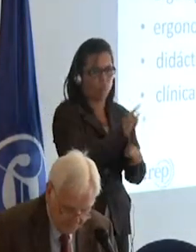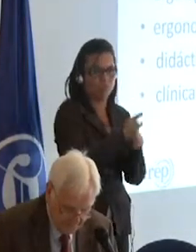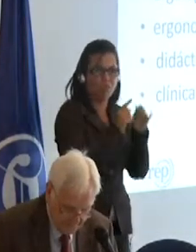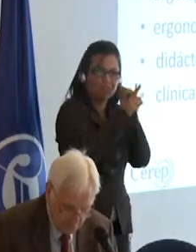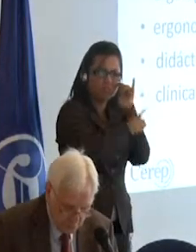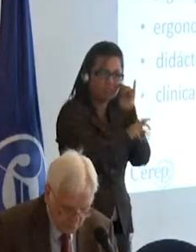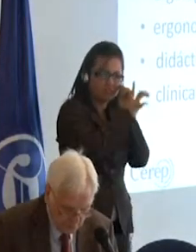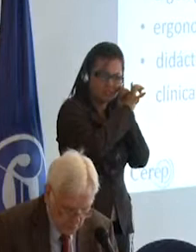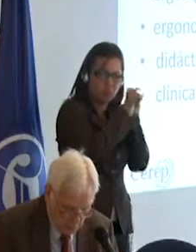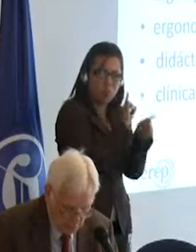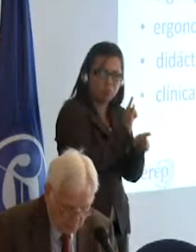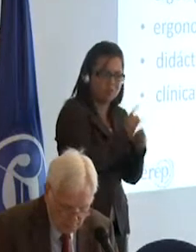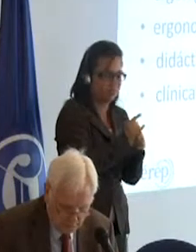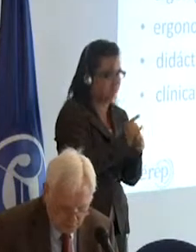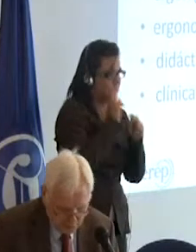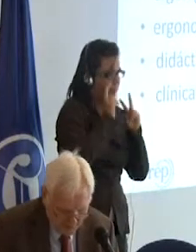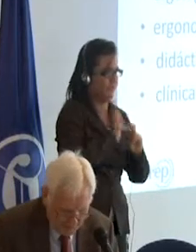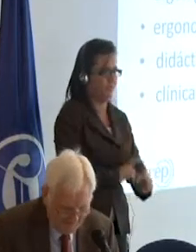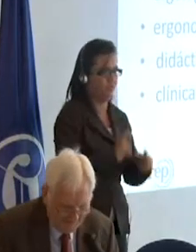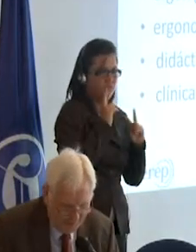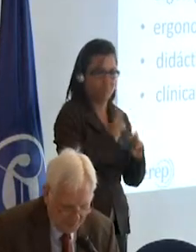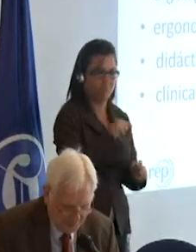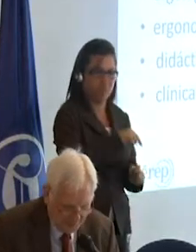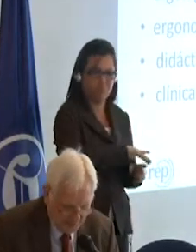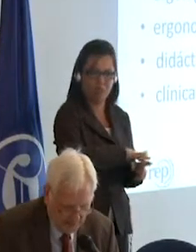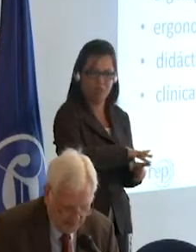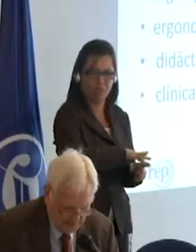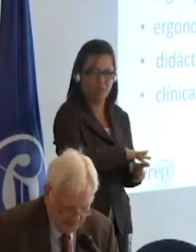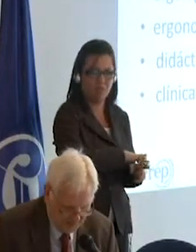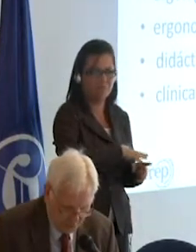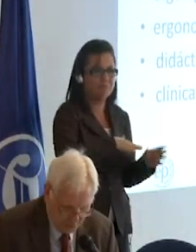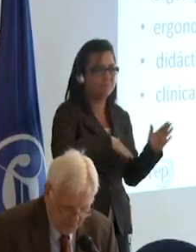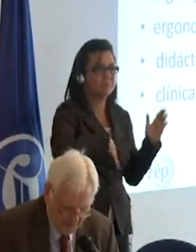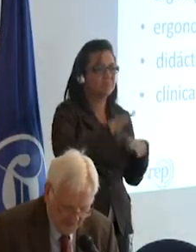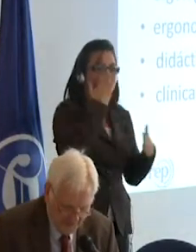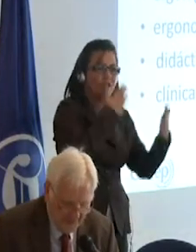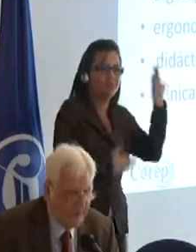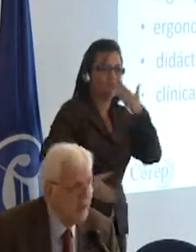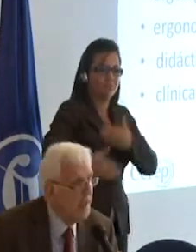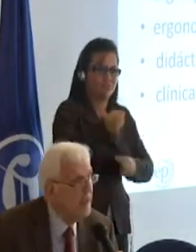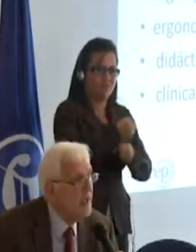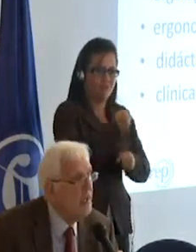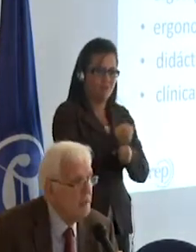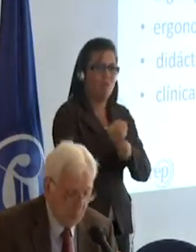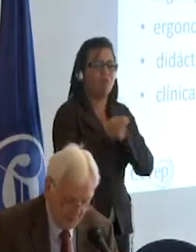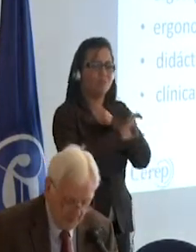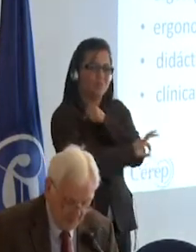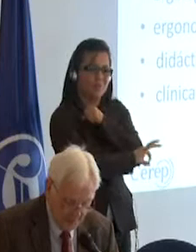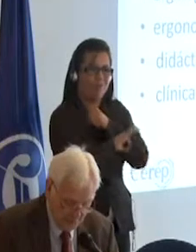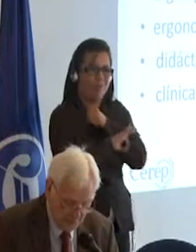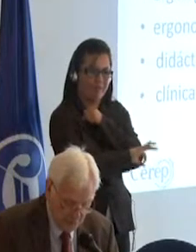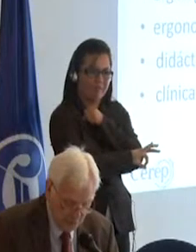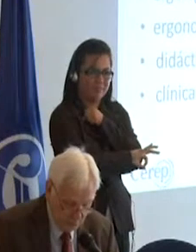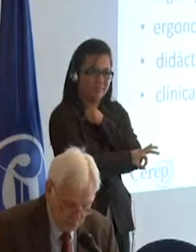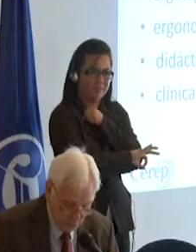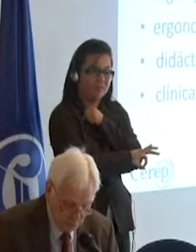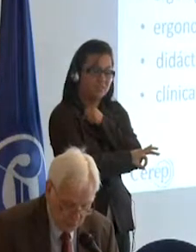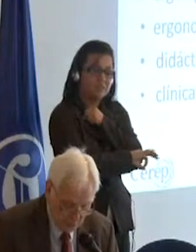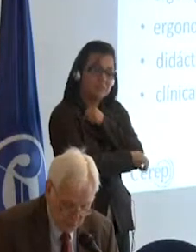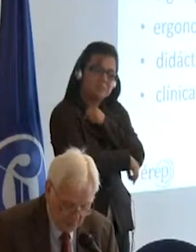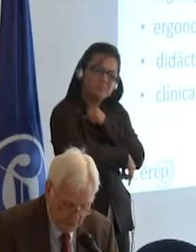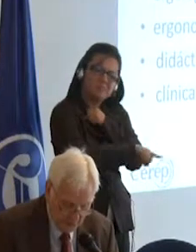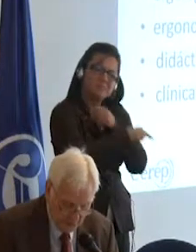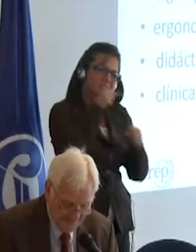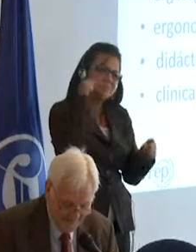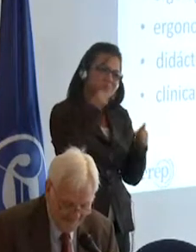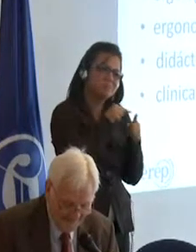utilizado en la investigación, especialmente en el análisis del trabajo, en la psicología, y hace